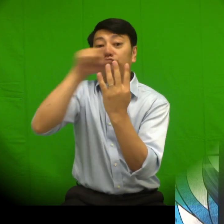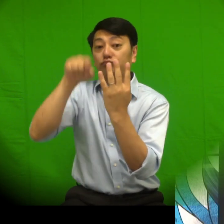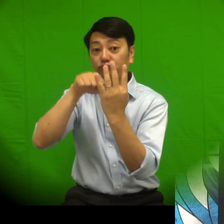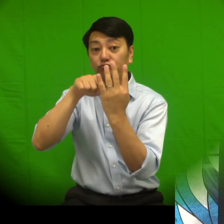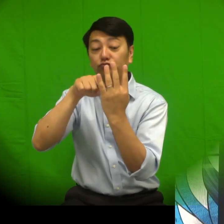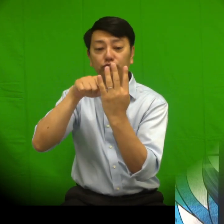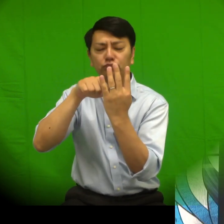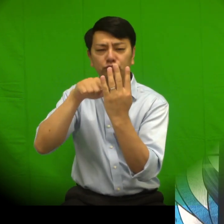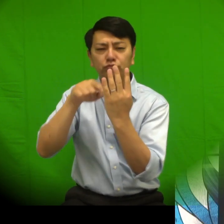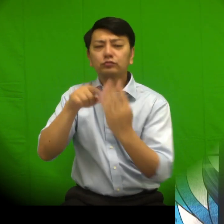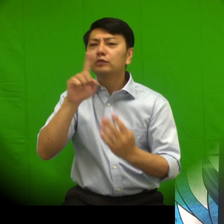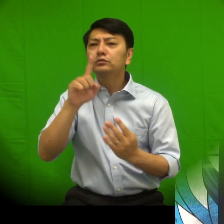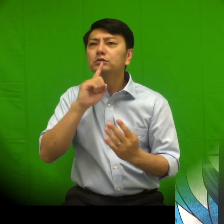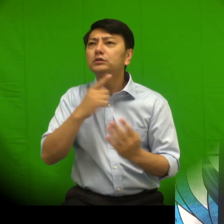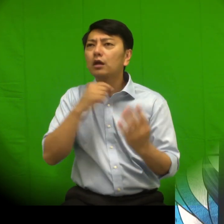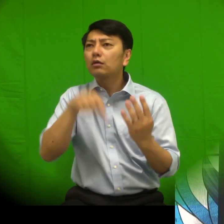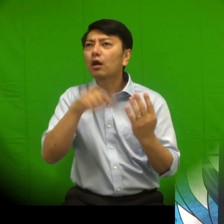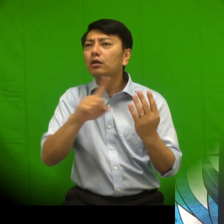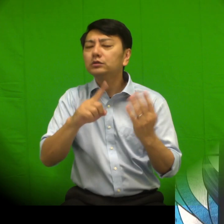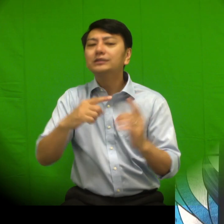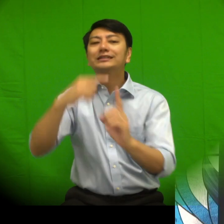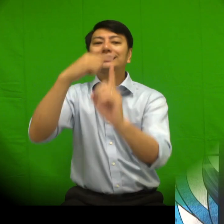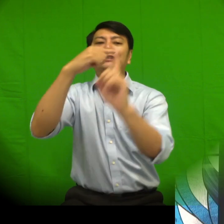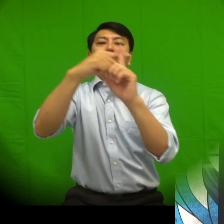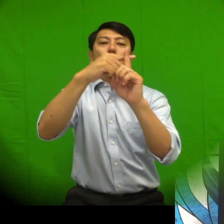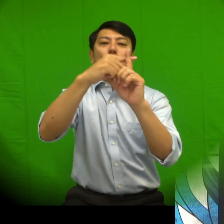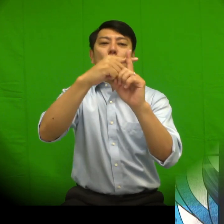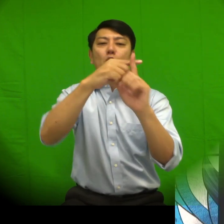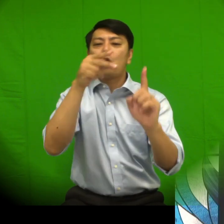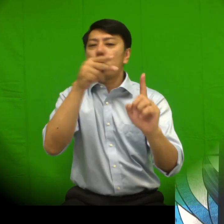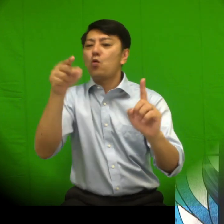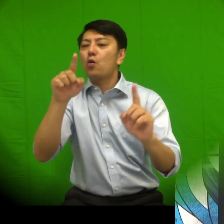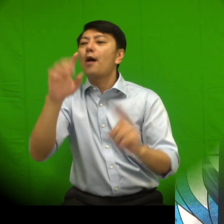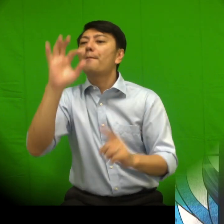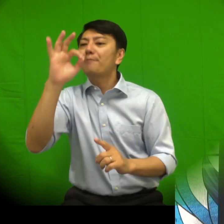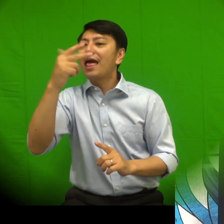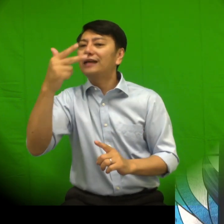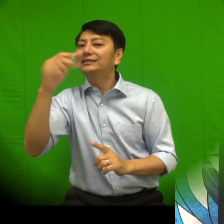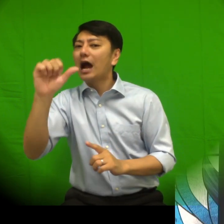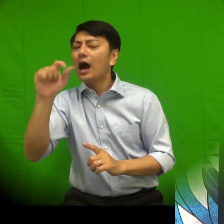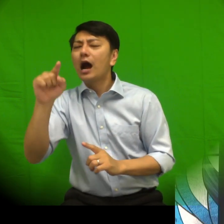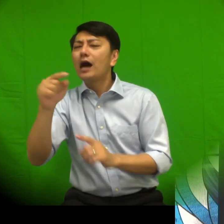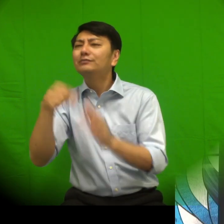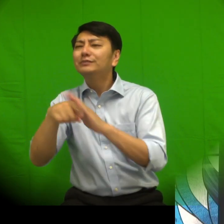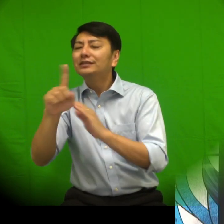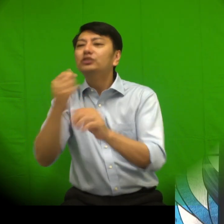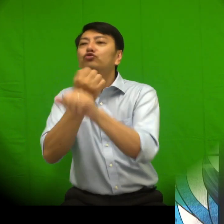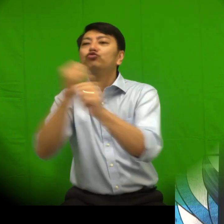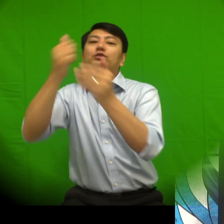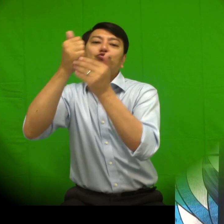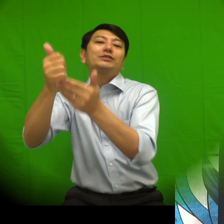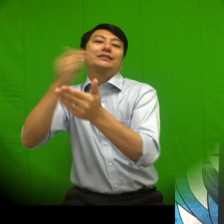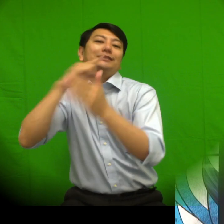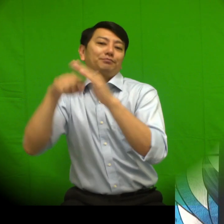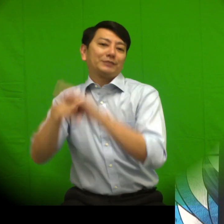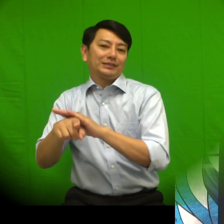キリストこれはヘブル語ではメッシあっていますね救い主という意味ですねこのキリストに